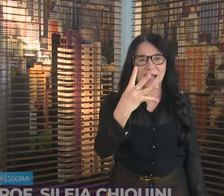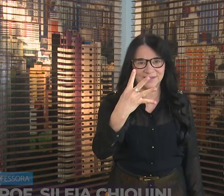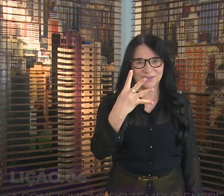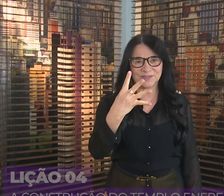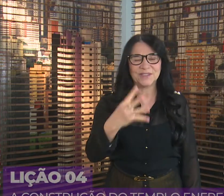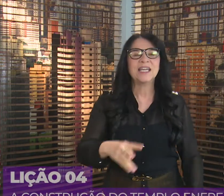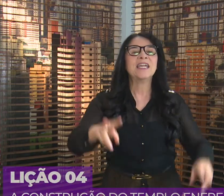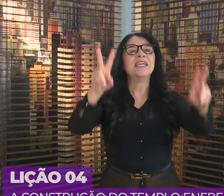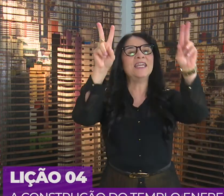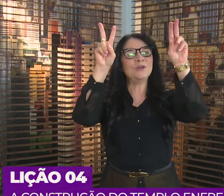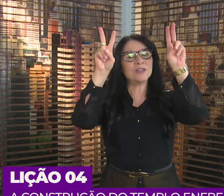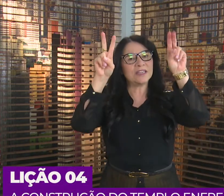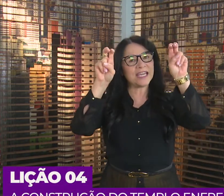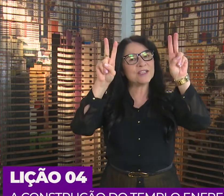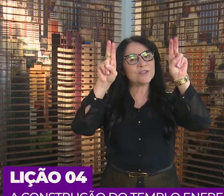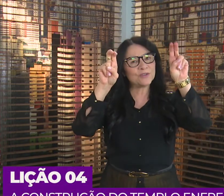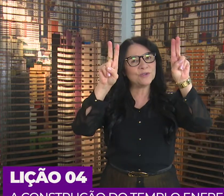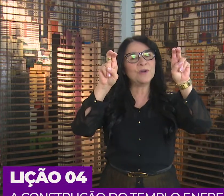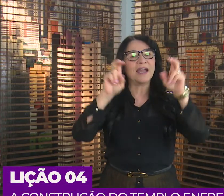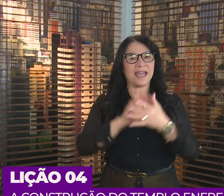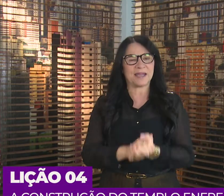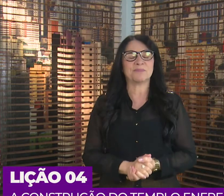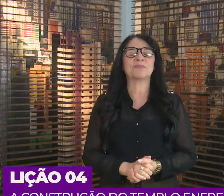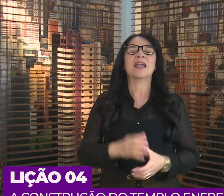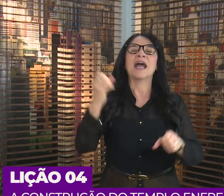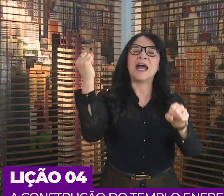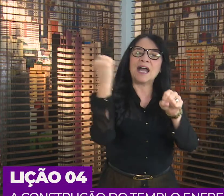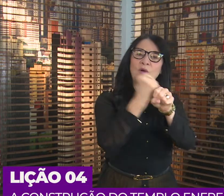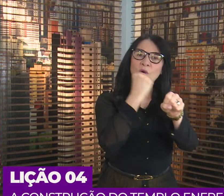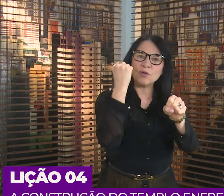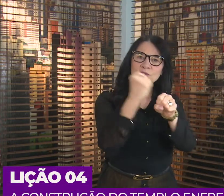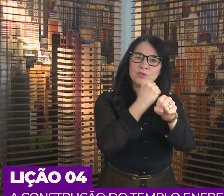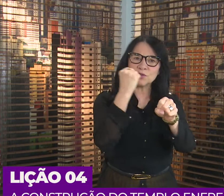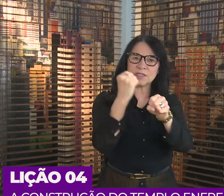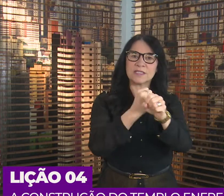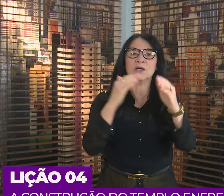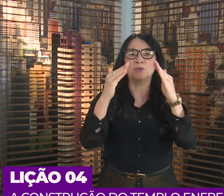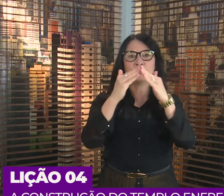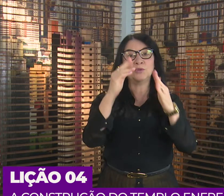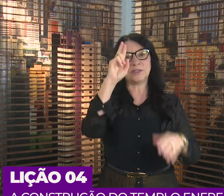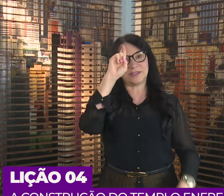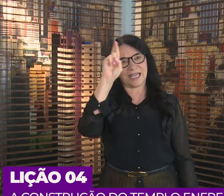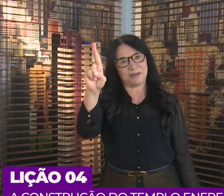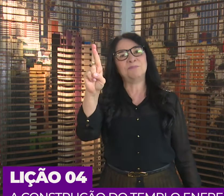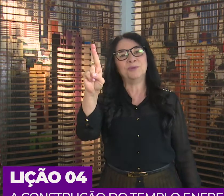4 e o texto é: a construção do templo